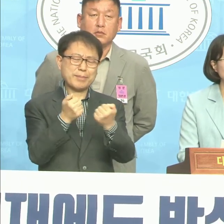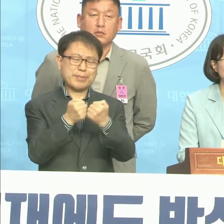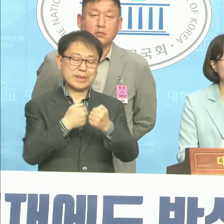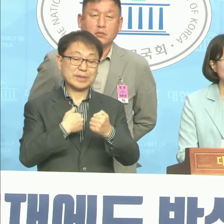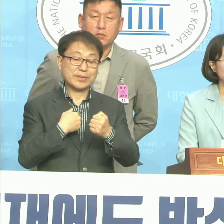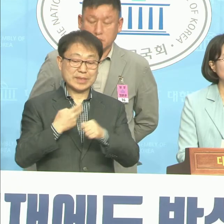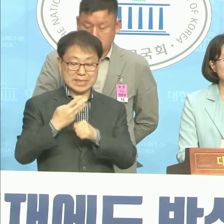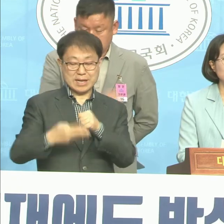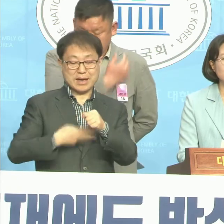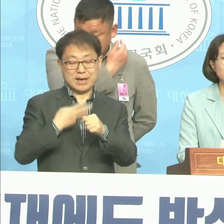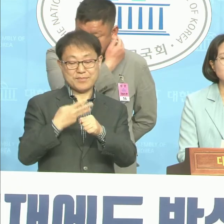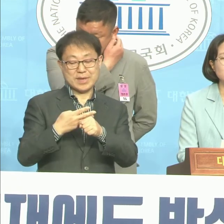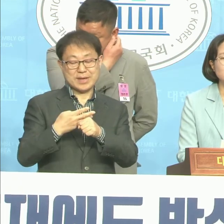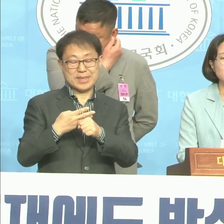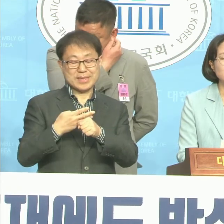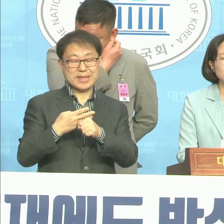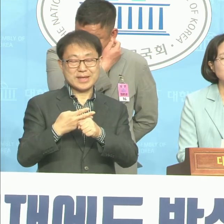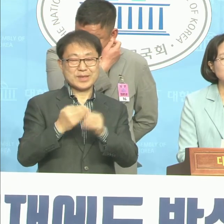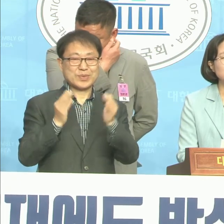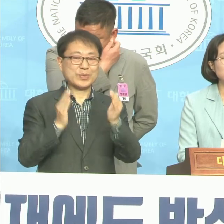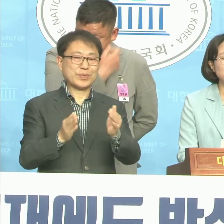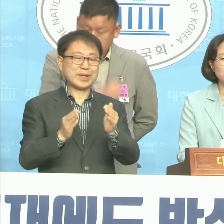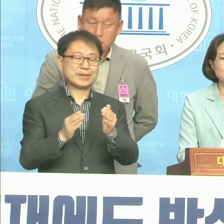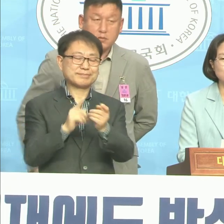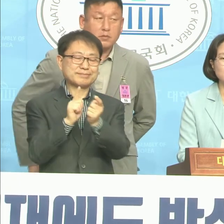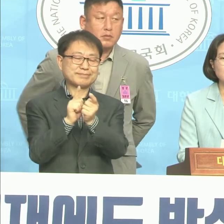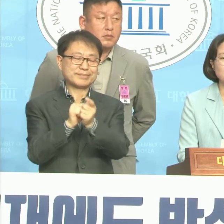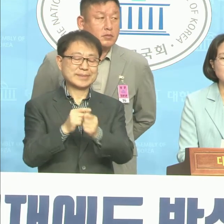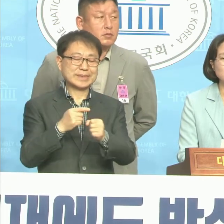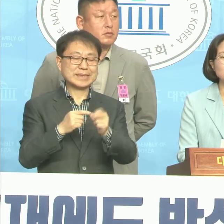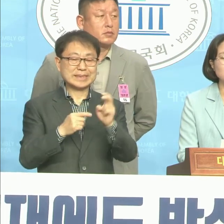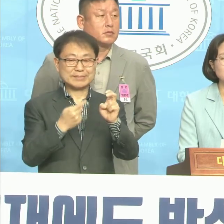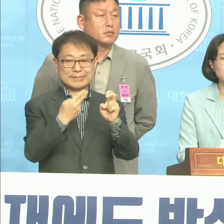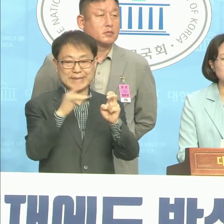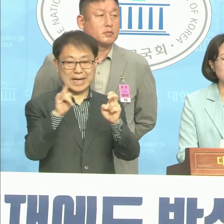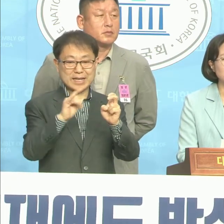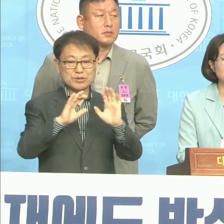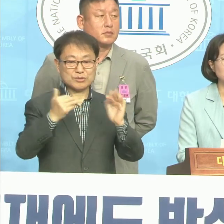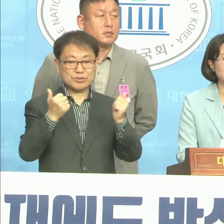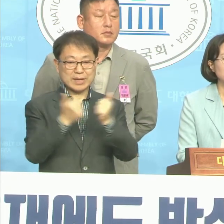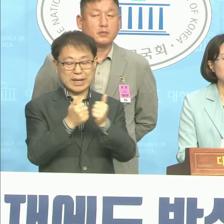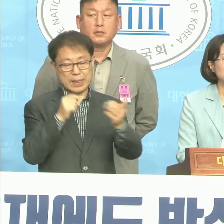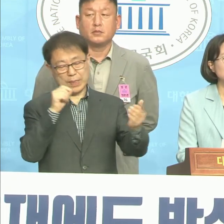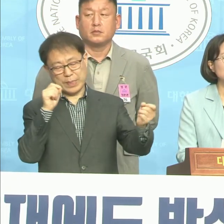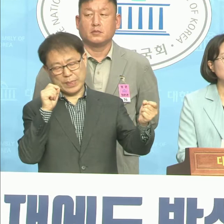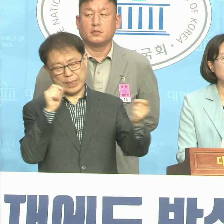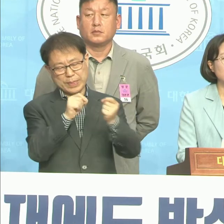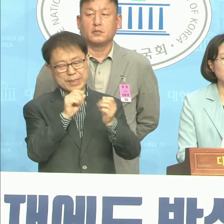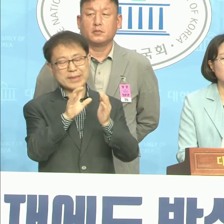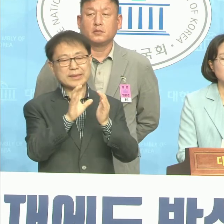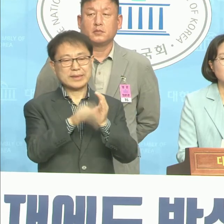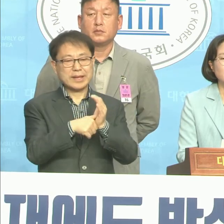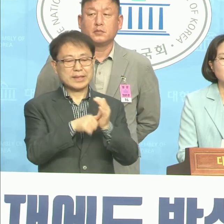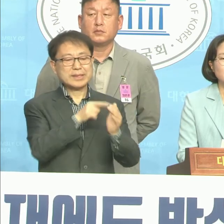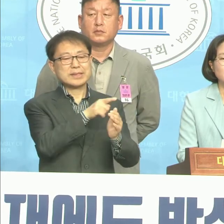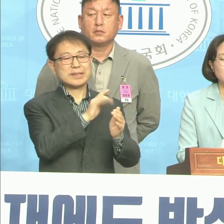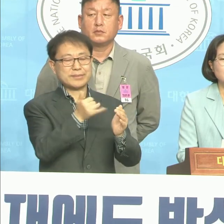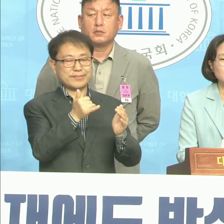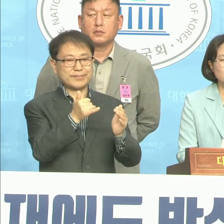가까이 2분들과 함께 했습니다 20대 국회가 마무리되는 시점에 는 이 분들의